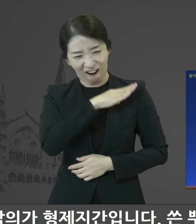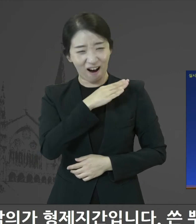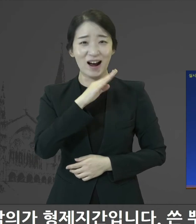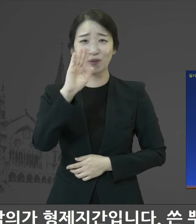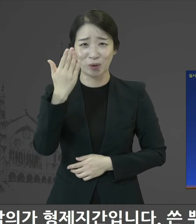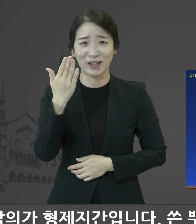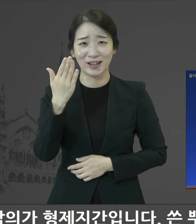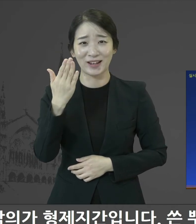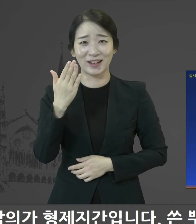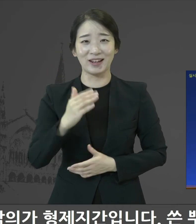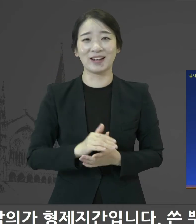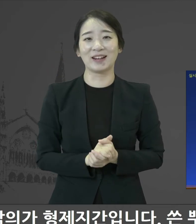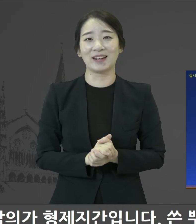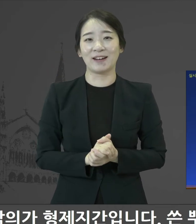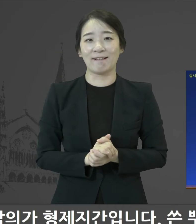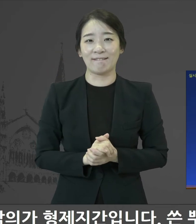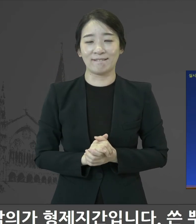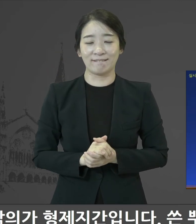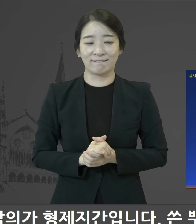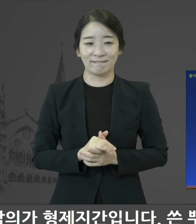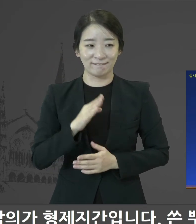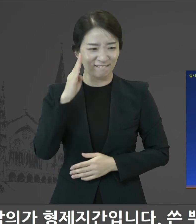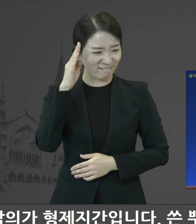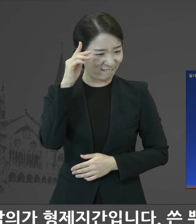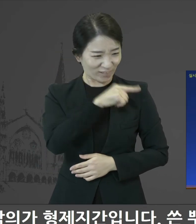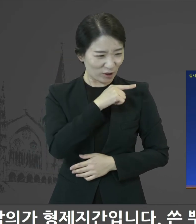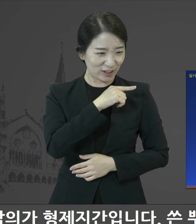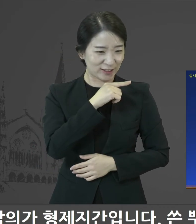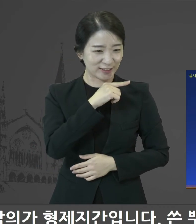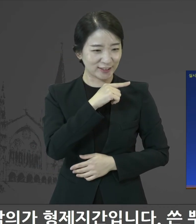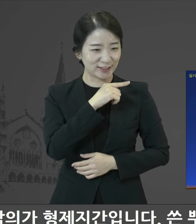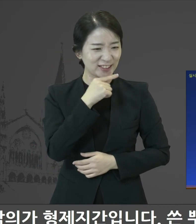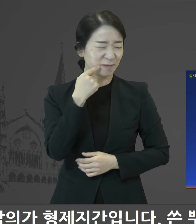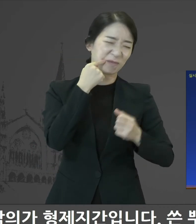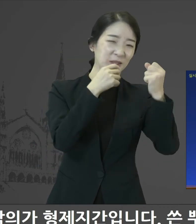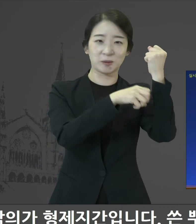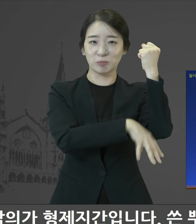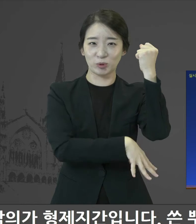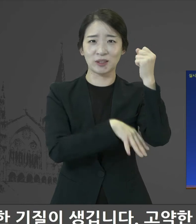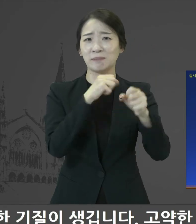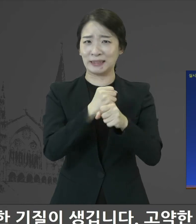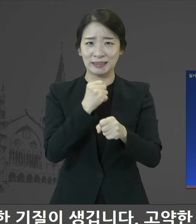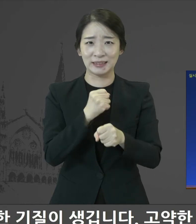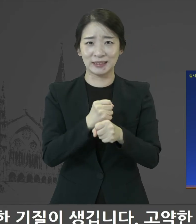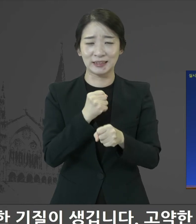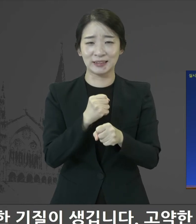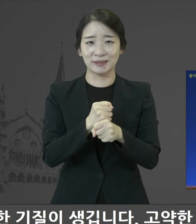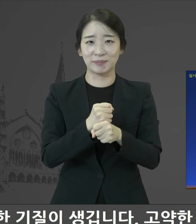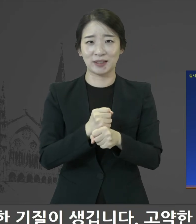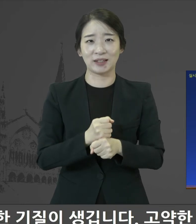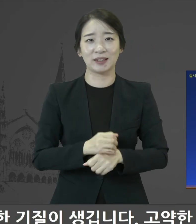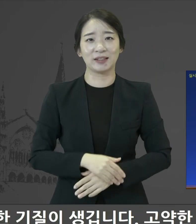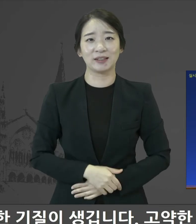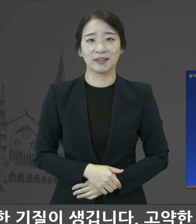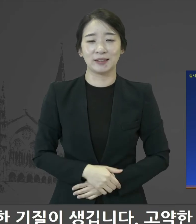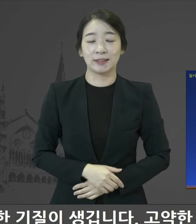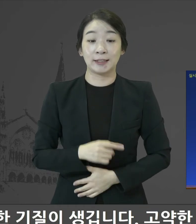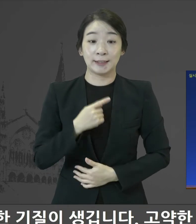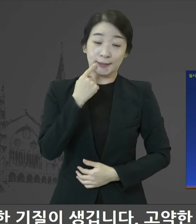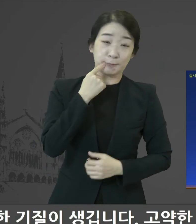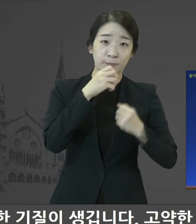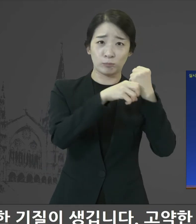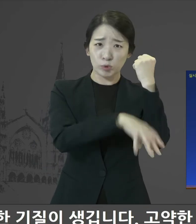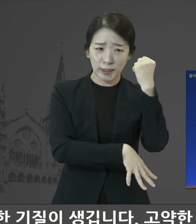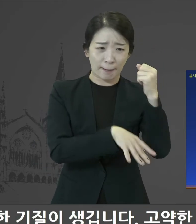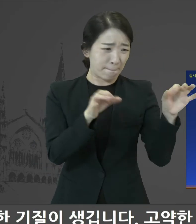생깁니다. 고약한 기질이 쓴뿌리를 만듭니다. 여러분, 이 쓴뿌리가 이렇게 나쁜 겁니다. 쓴뿌리를